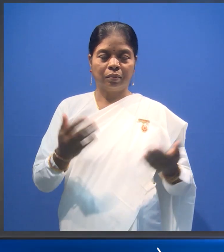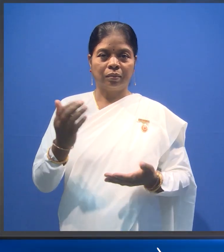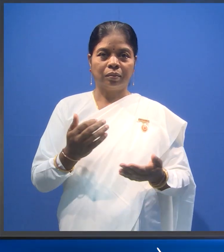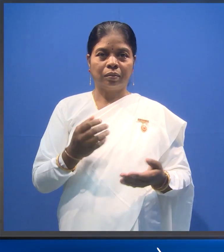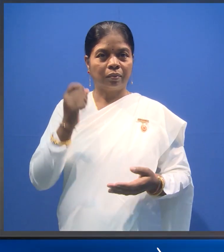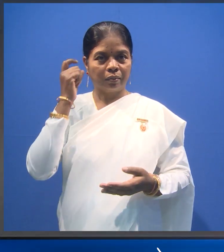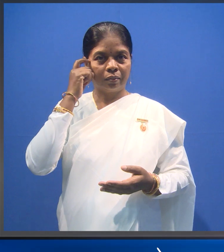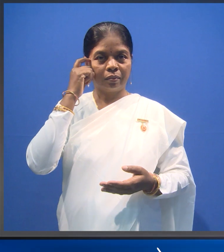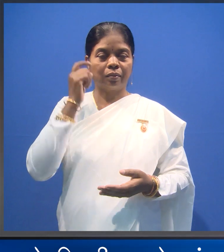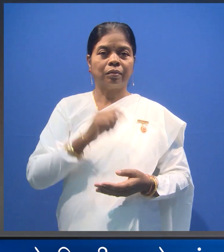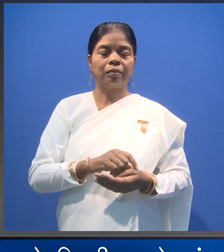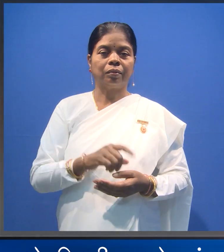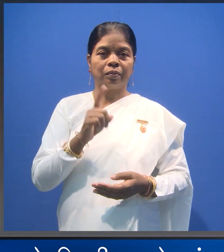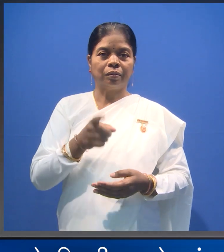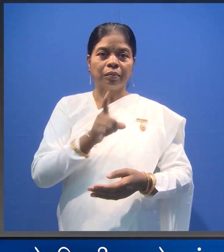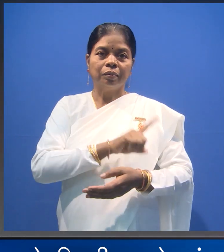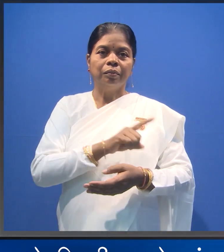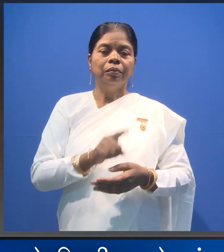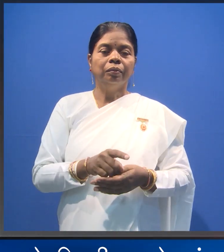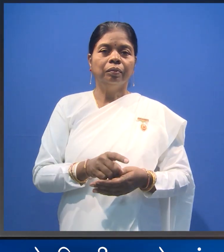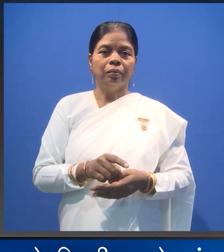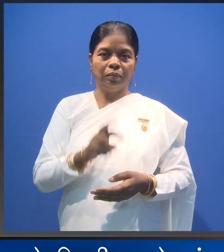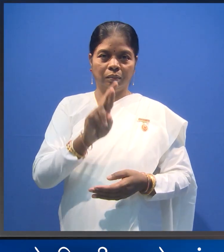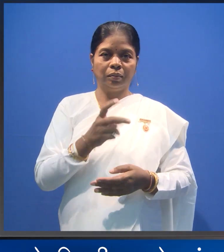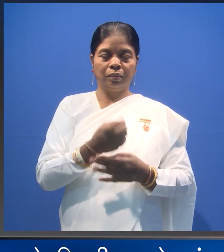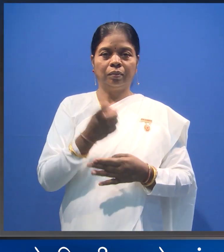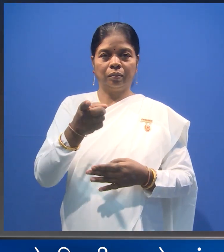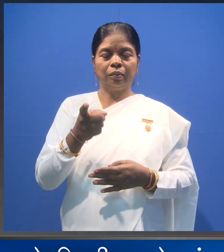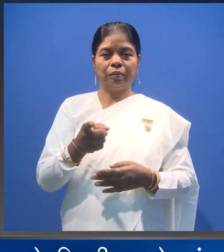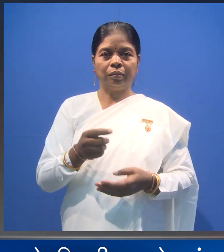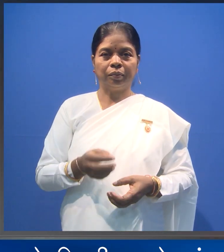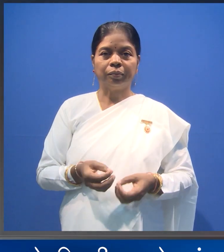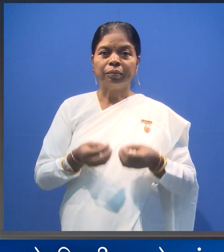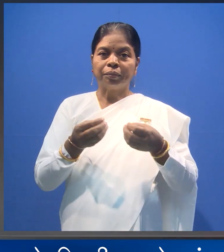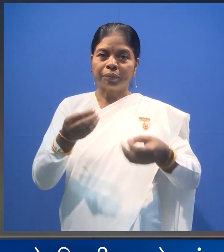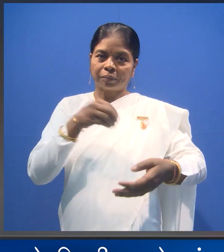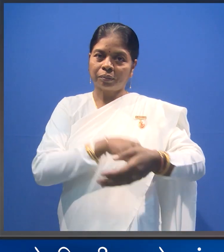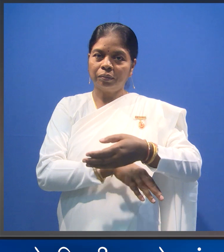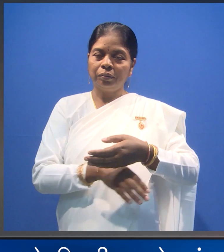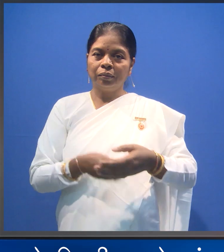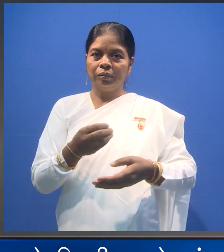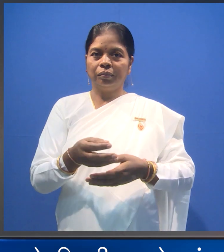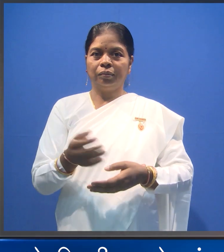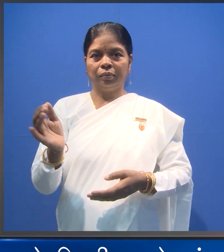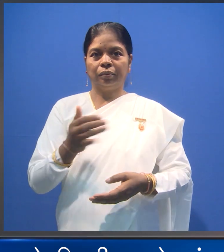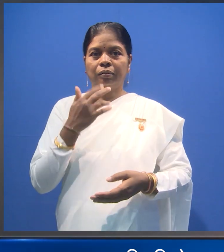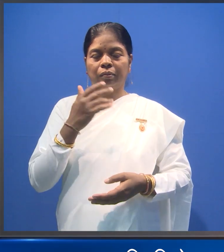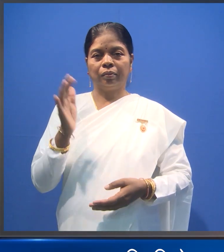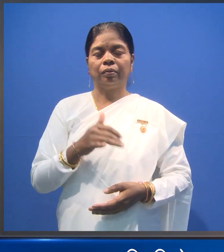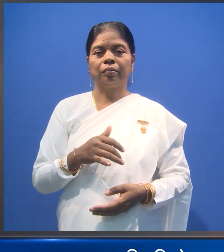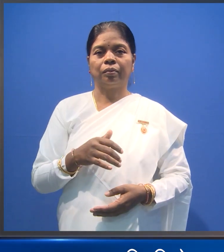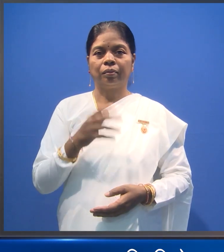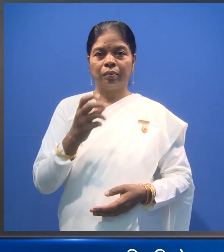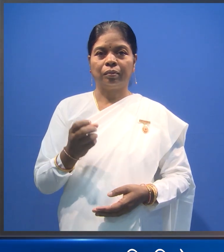ठरवले. एके दिवशी राजाने त्यांना भिक्षा घेण्यासाठी बोलावले